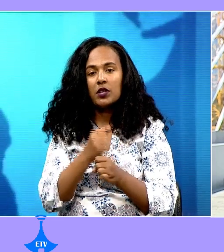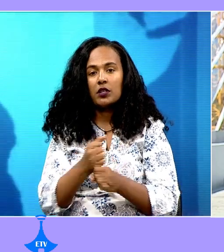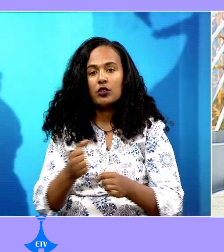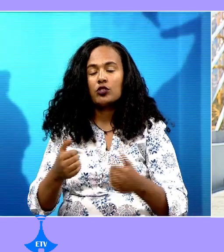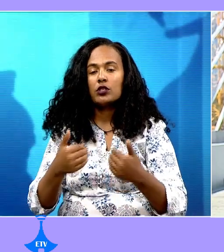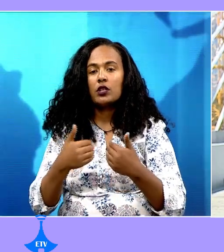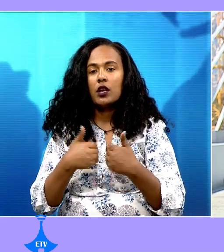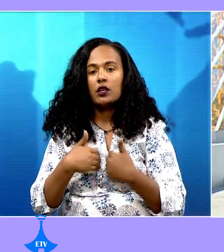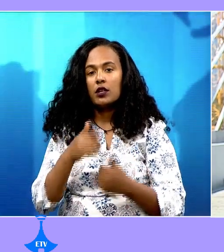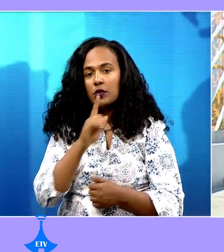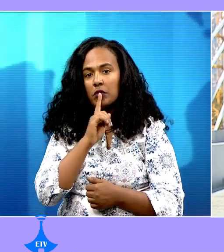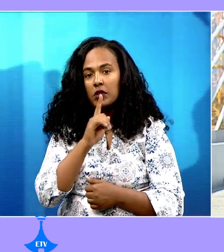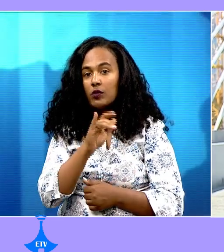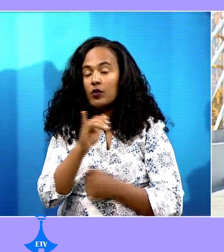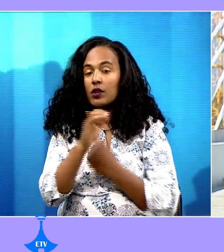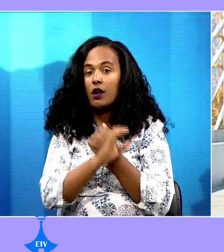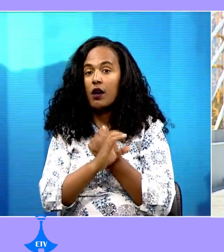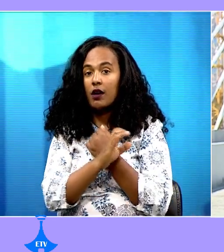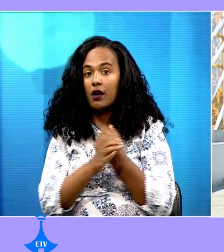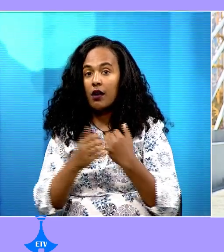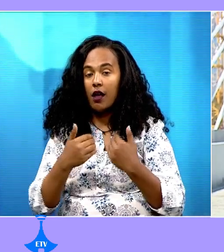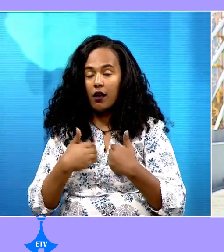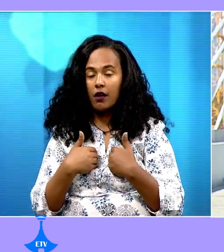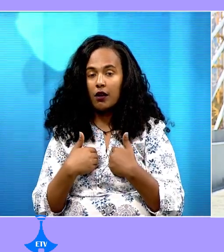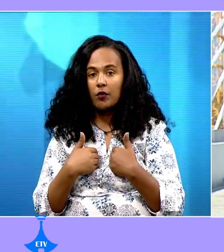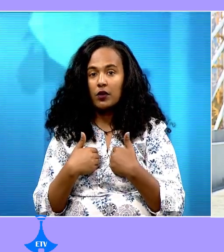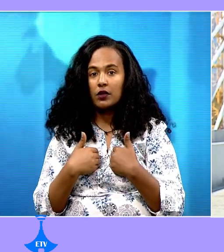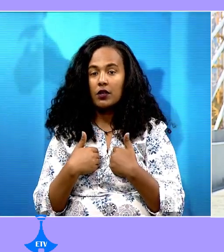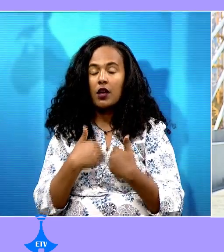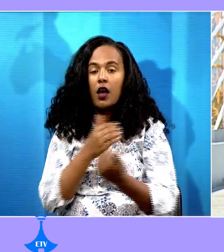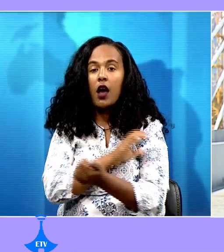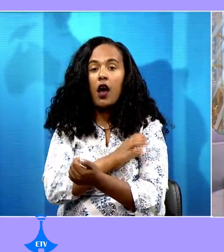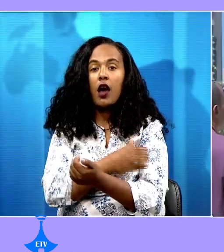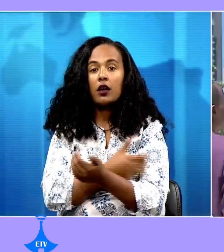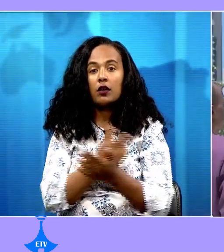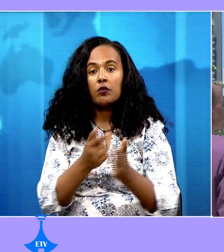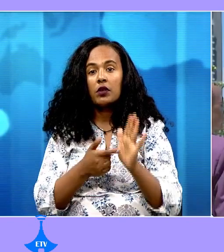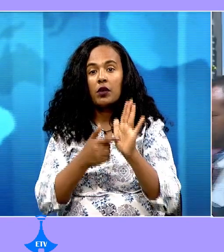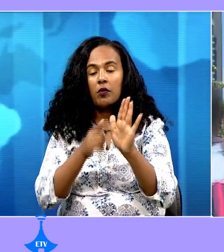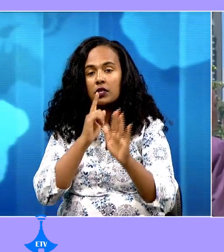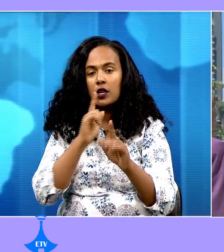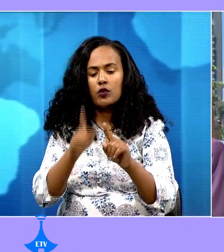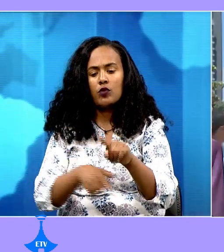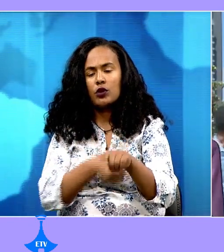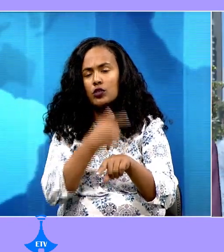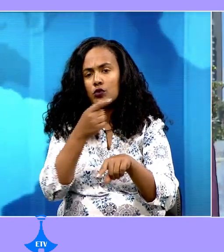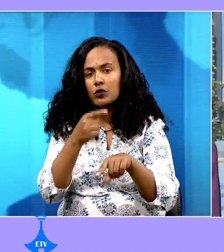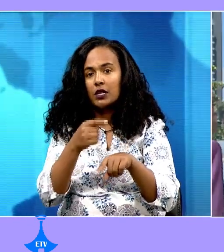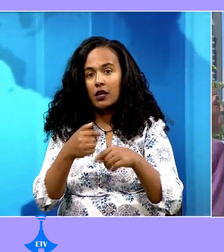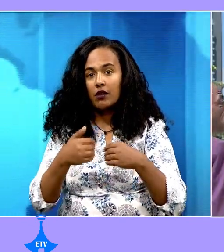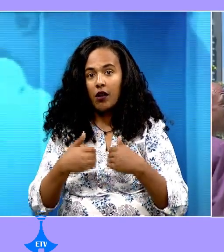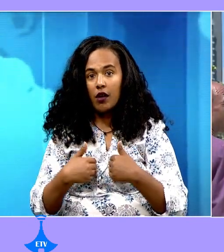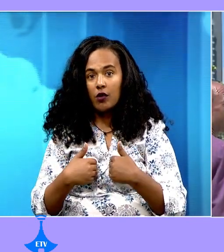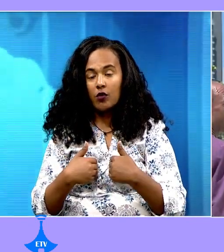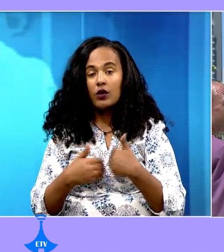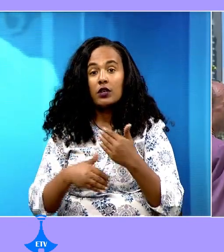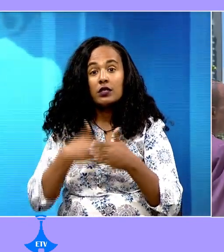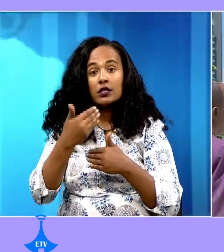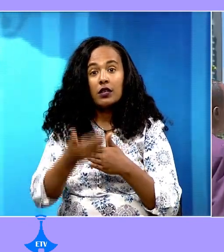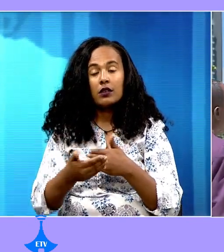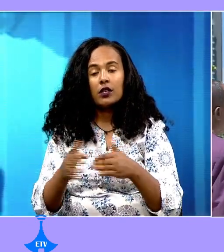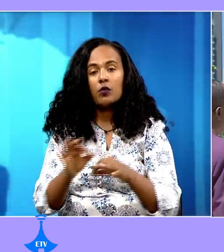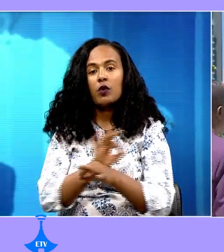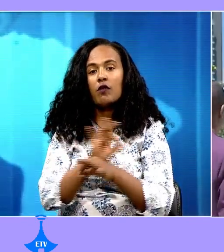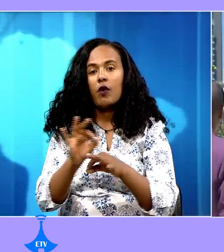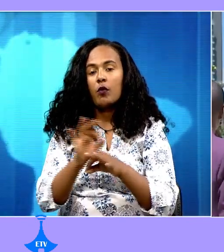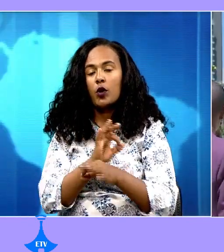ያለንበትን እንደ ሀገር ያለንበትን አቅም የሚያሳይ ነው። ረጅም ርቀት ያለው ከተመስፋቱ ሲቀጥል ደግሞ የፋብሪካዎቹ